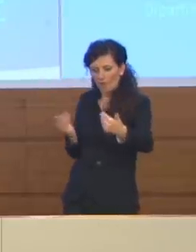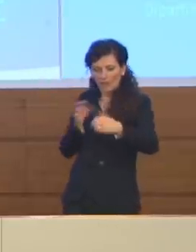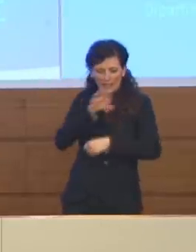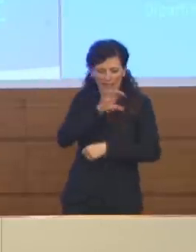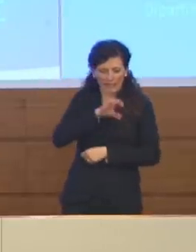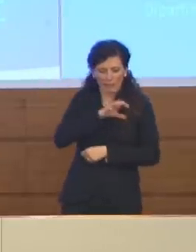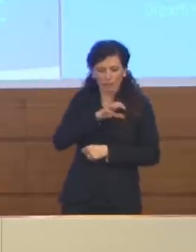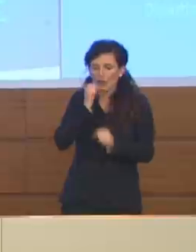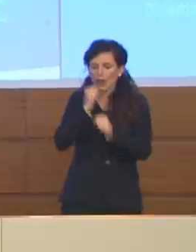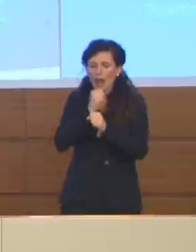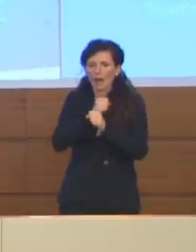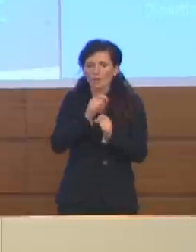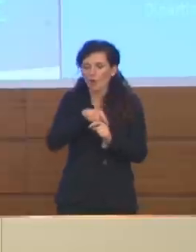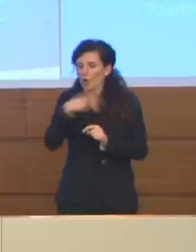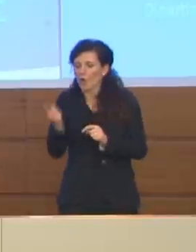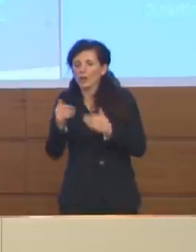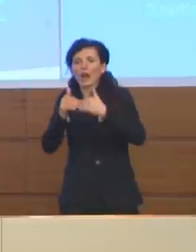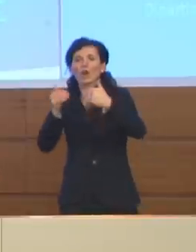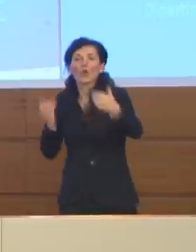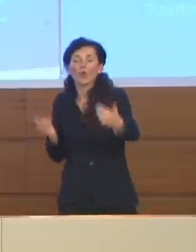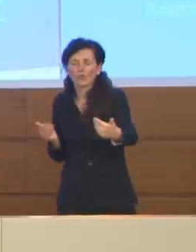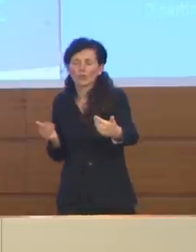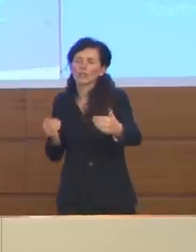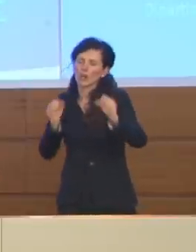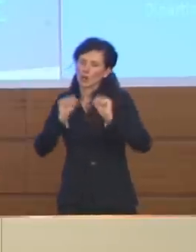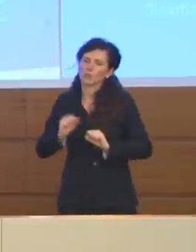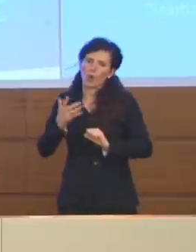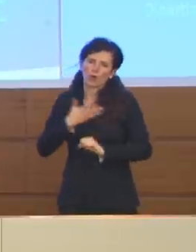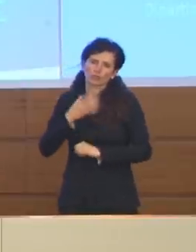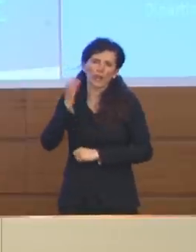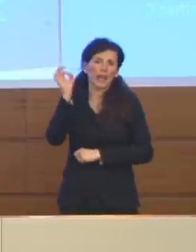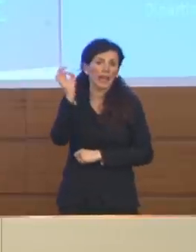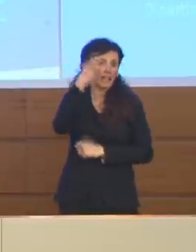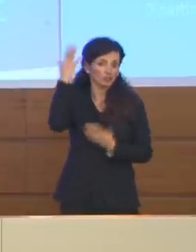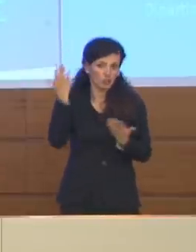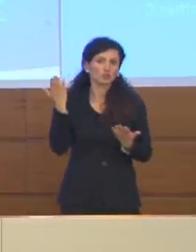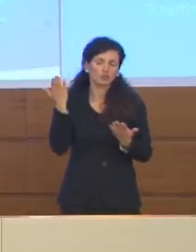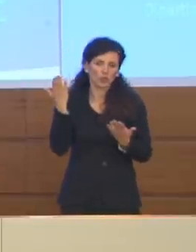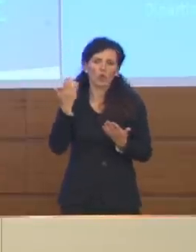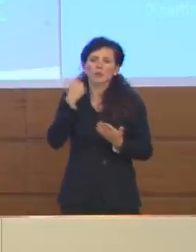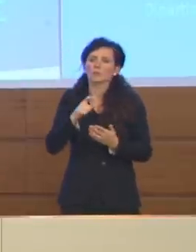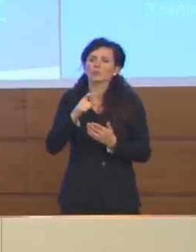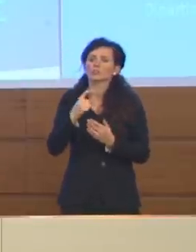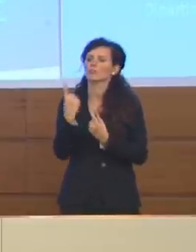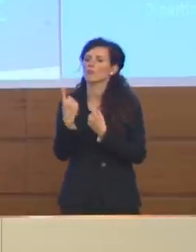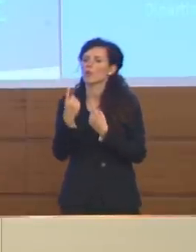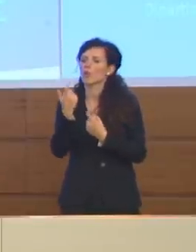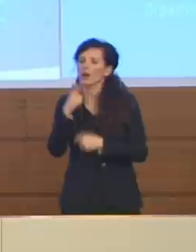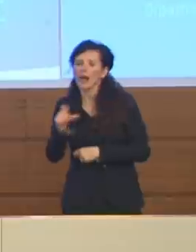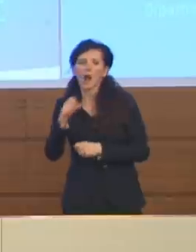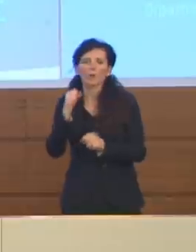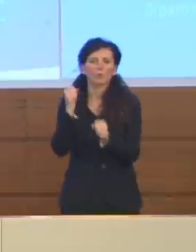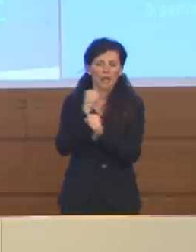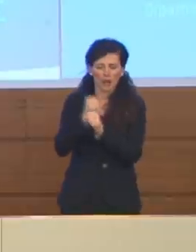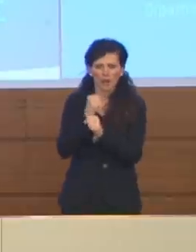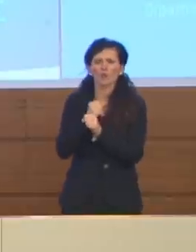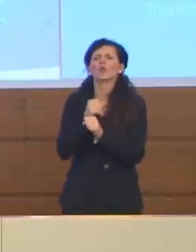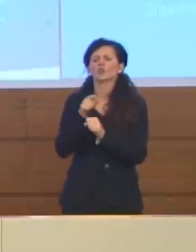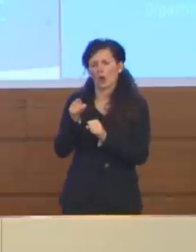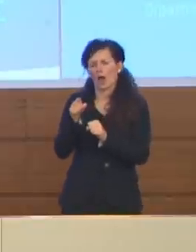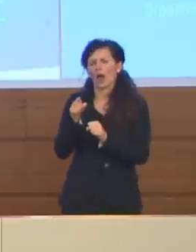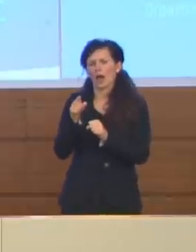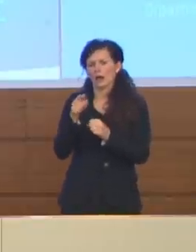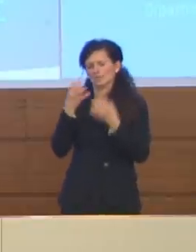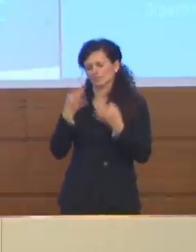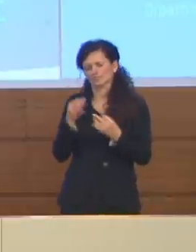limitrofa evidentemente potrà essere largamente considerata e diciamo così